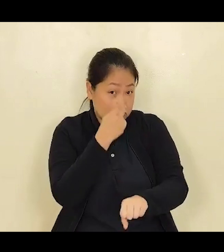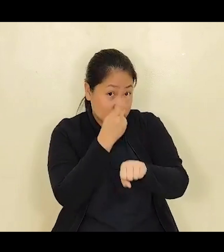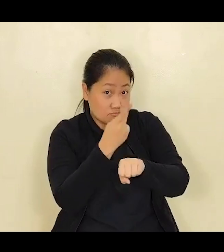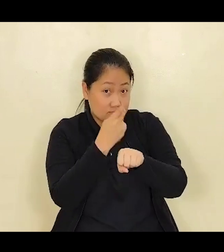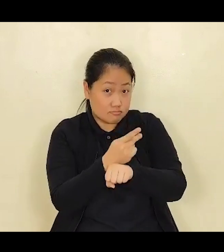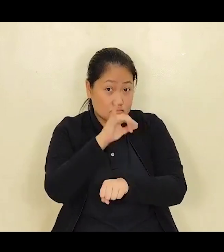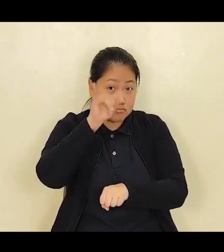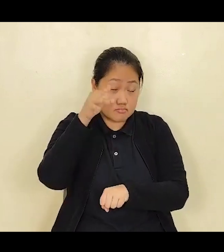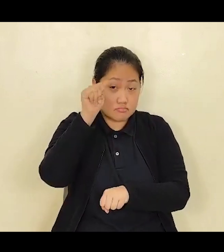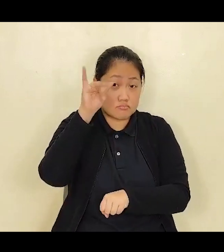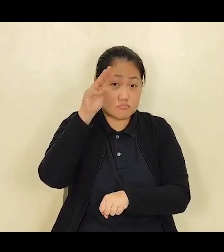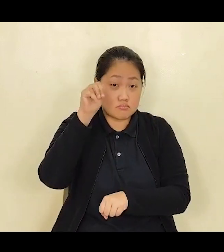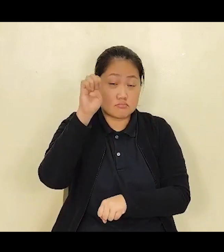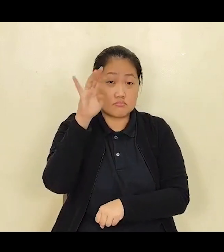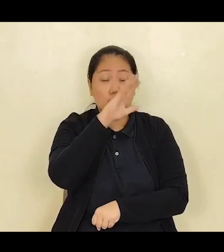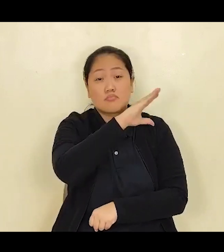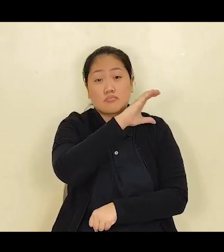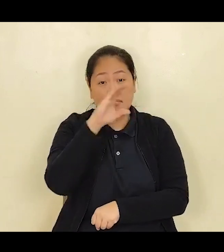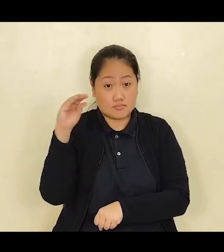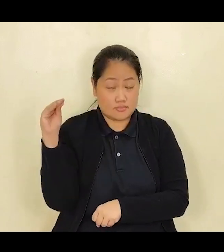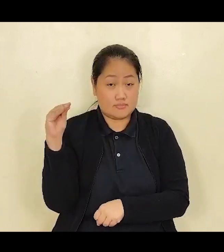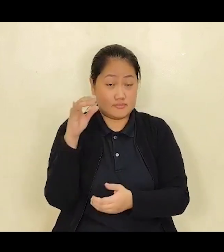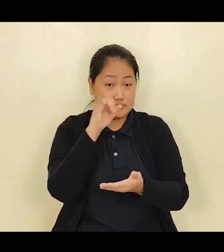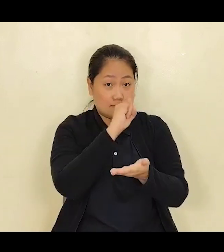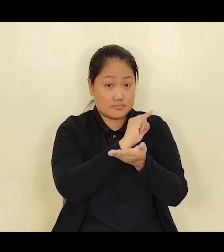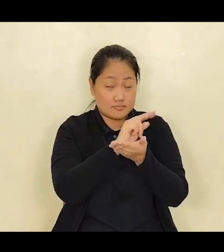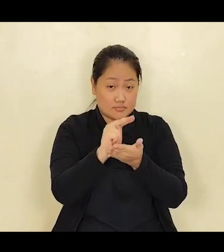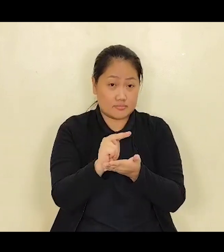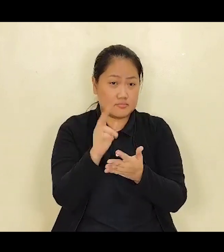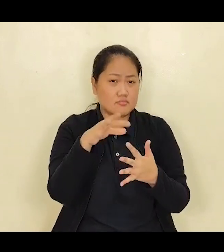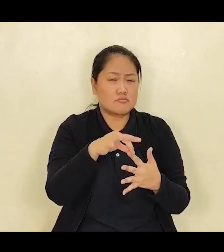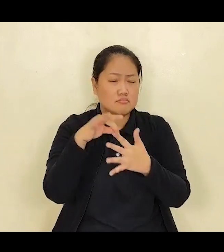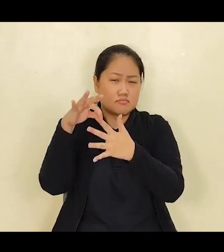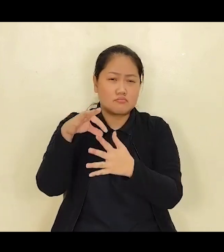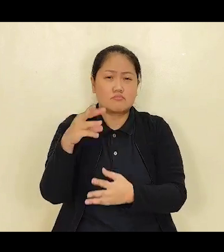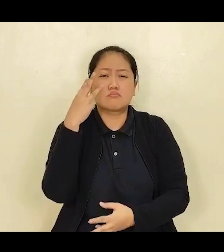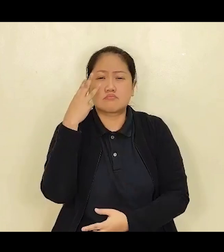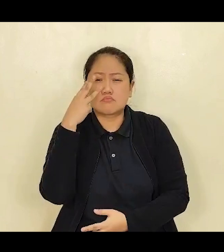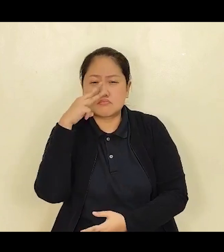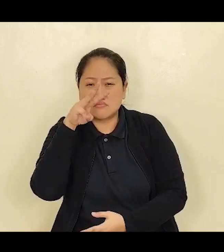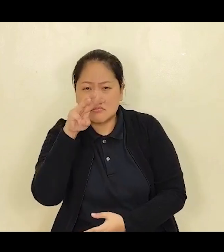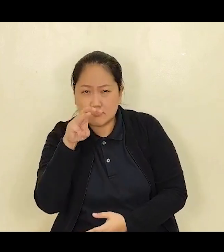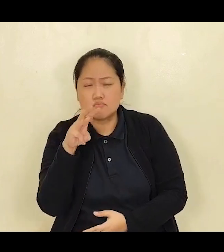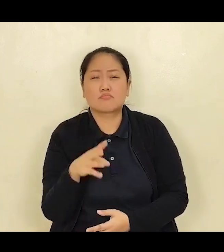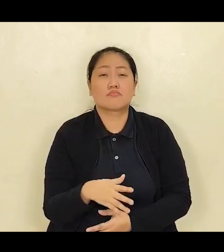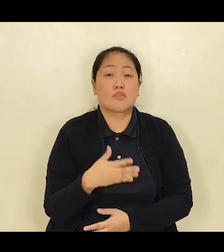Pedro, Jaime at Juan ang pinili na masaksihan ang kanyang